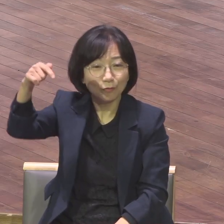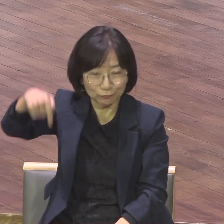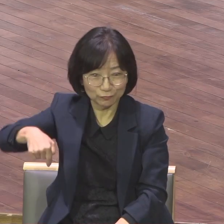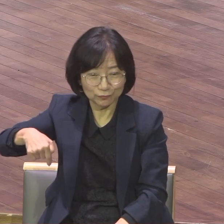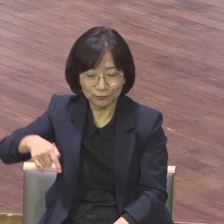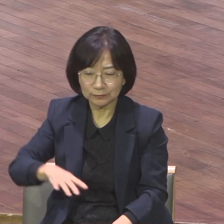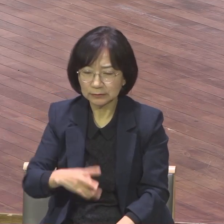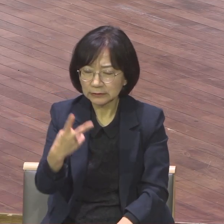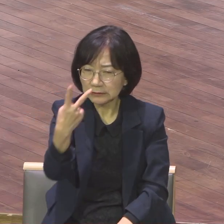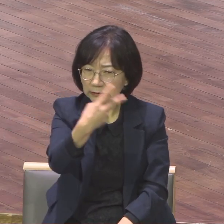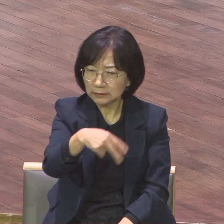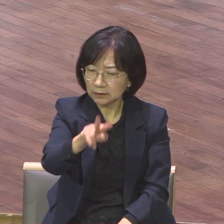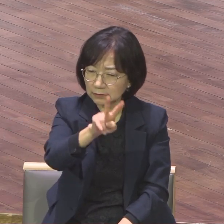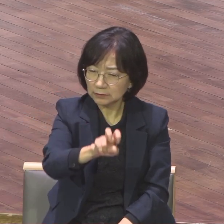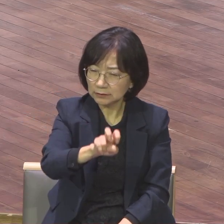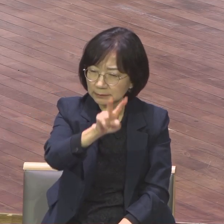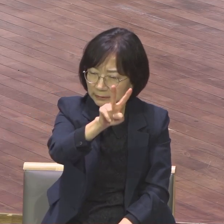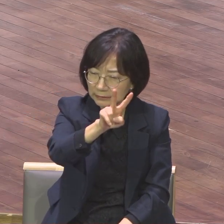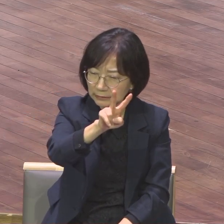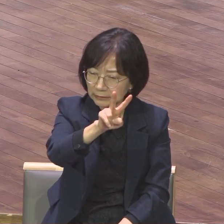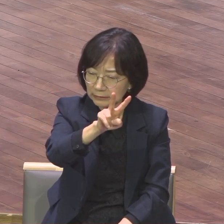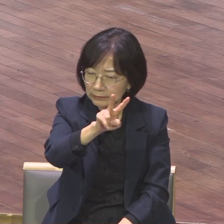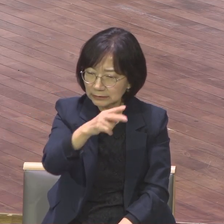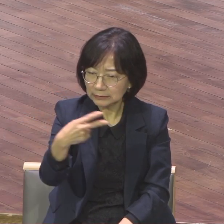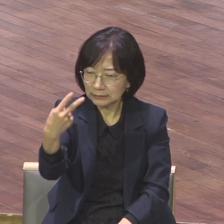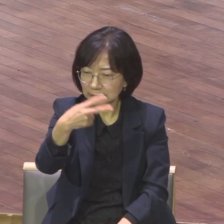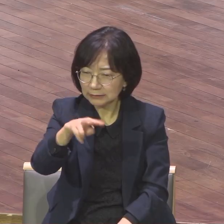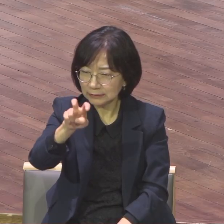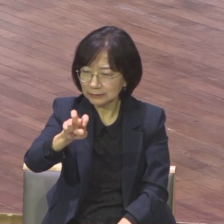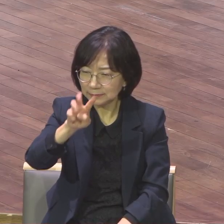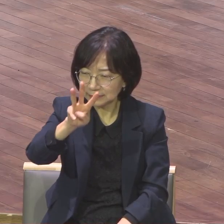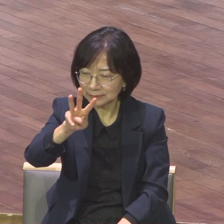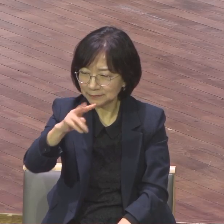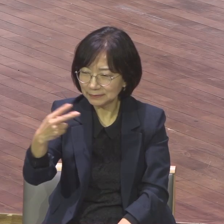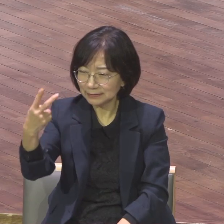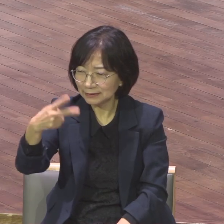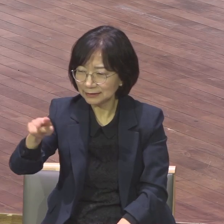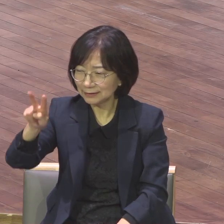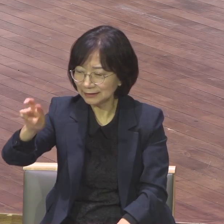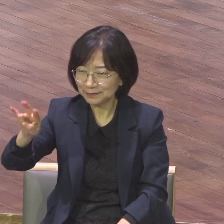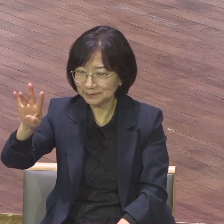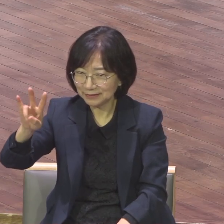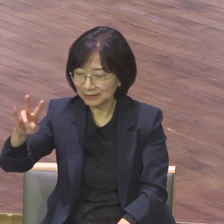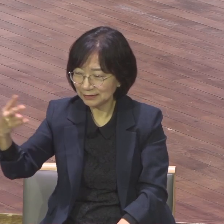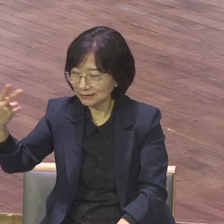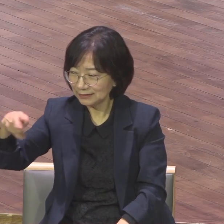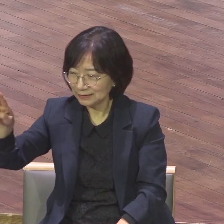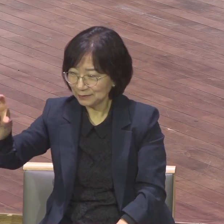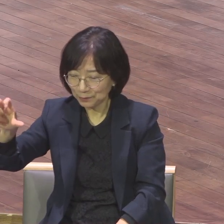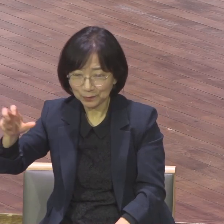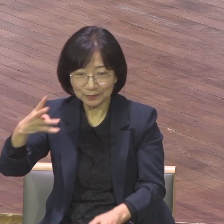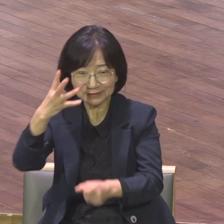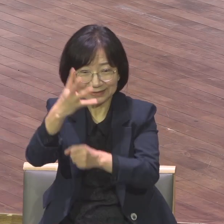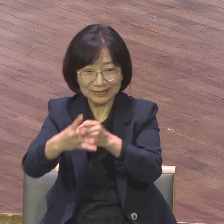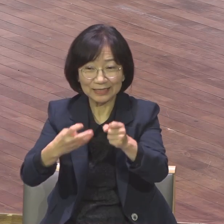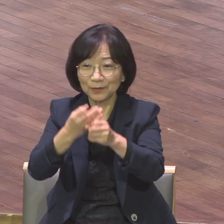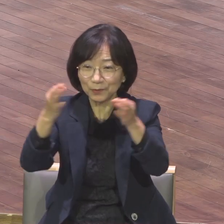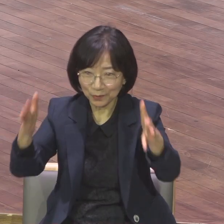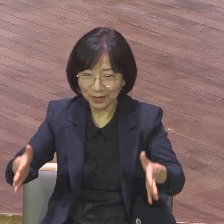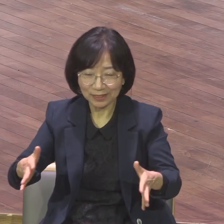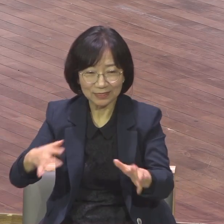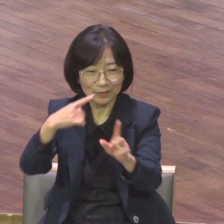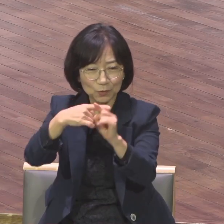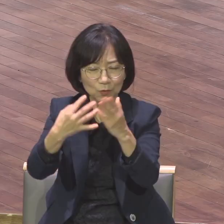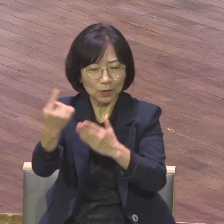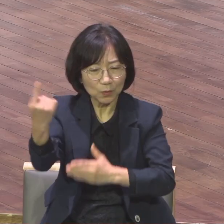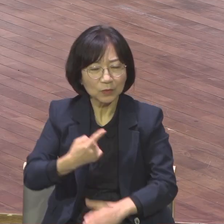2022년부터 우리 교회를 방문했던 사람들 대상으로 신방하고 전화하고 그래서 중직자 연결해서 예배의 자리를 인도할 수